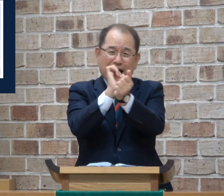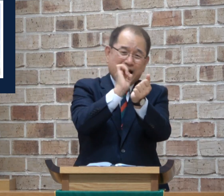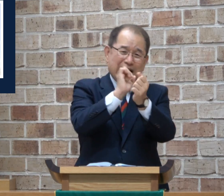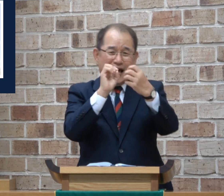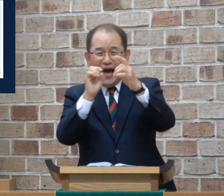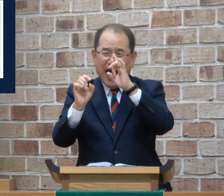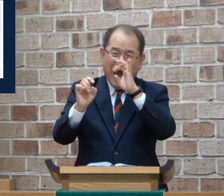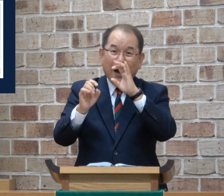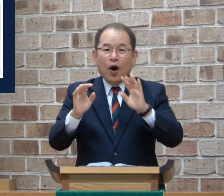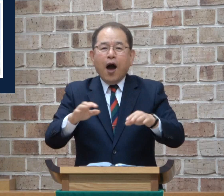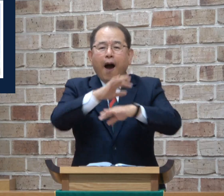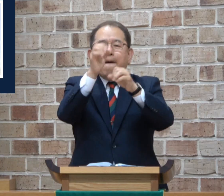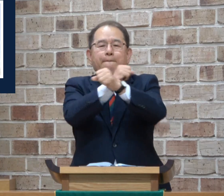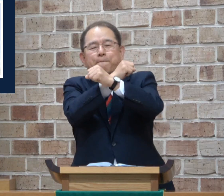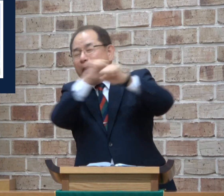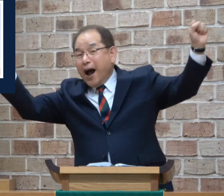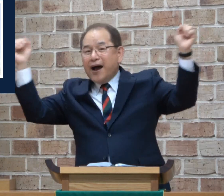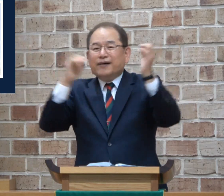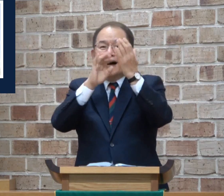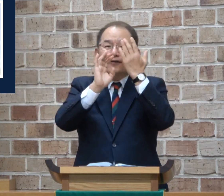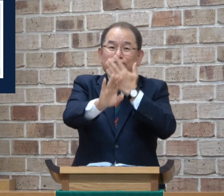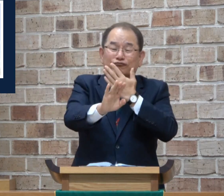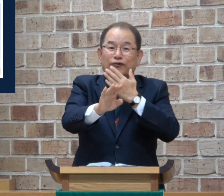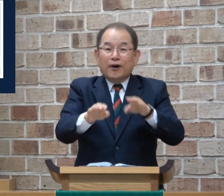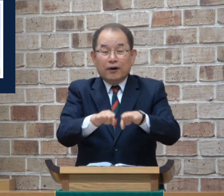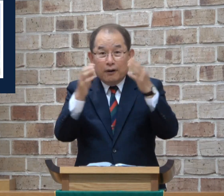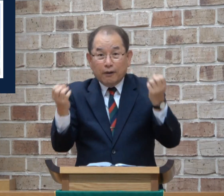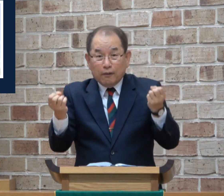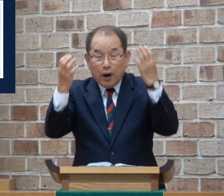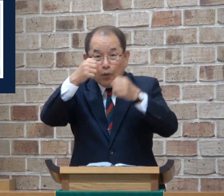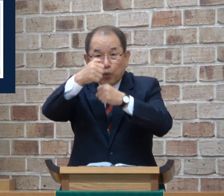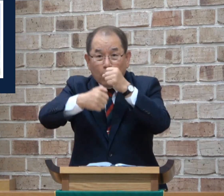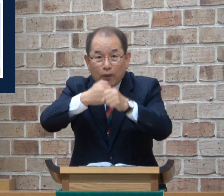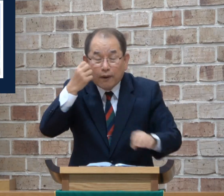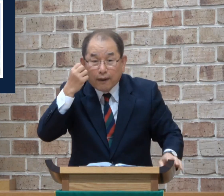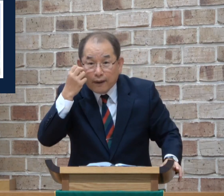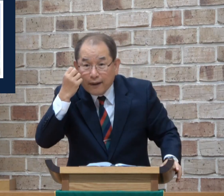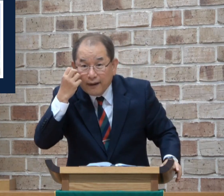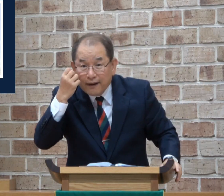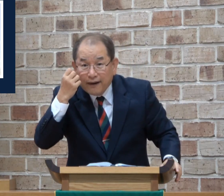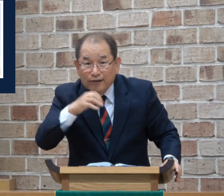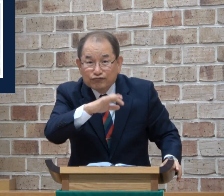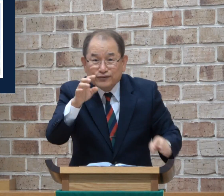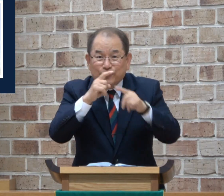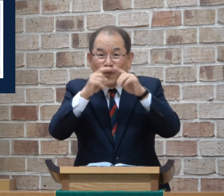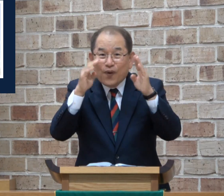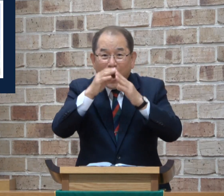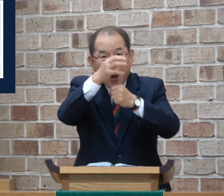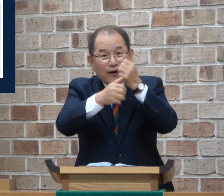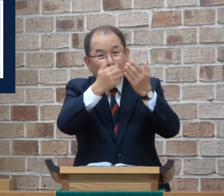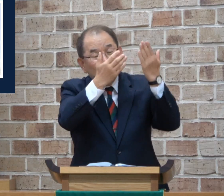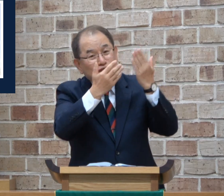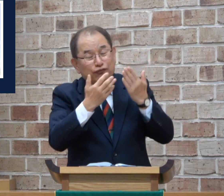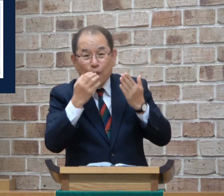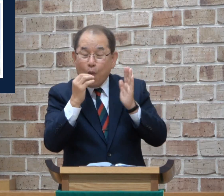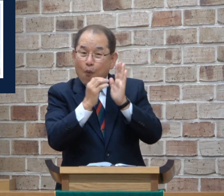끝난 후에 우리가 50년을 맞이하게 되었습니다. 그래서 그것도 하나님께서 주신 은혜라고